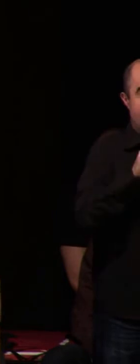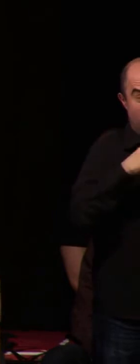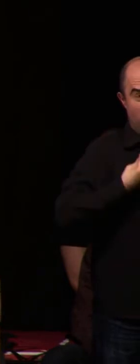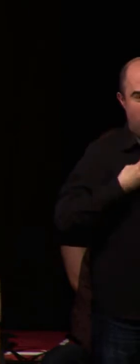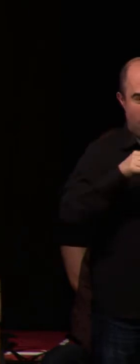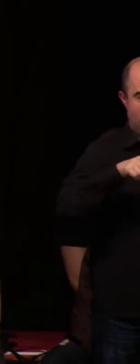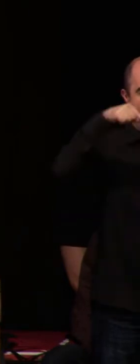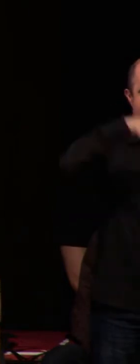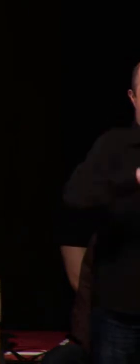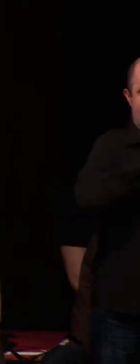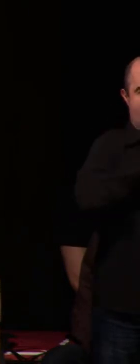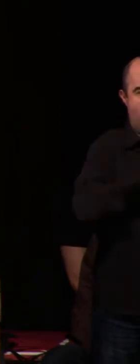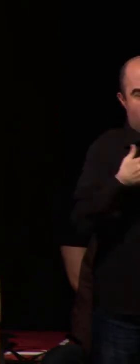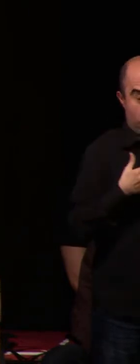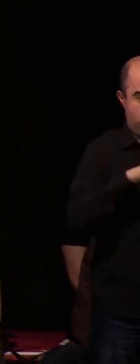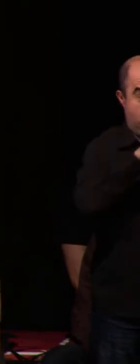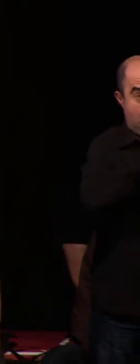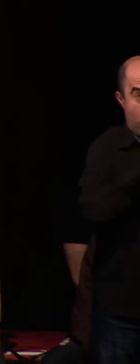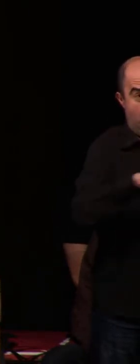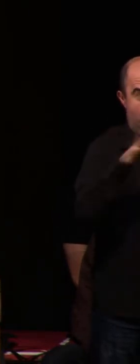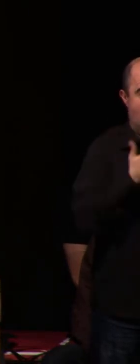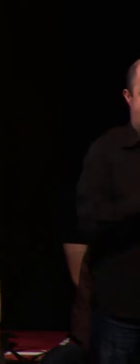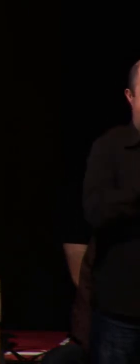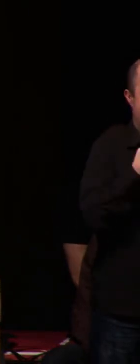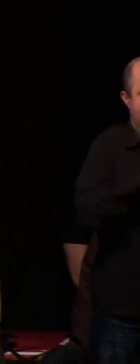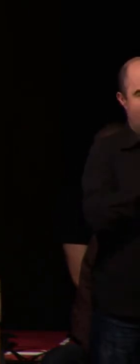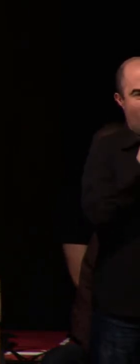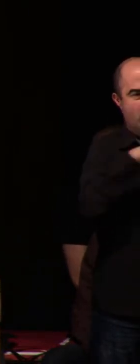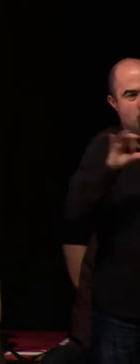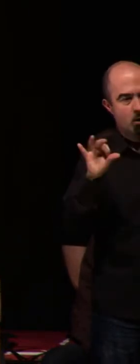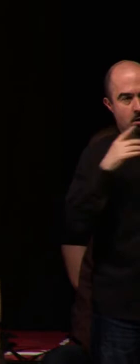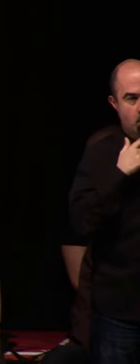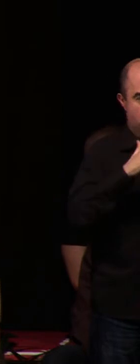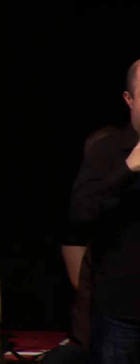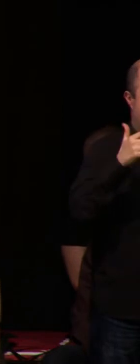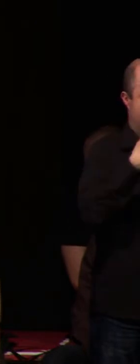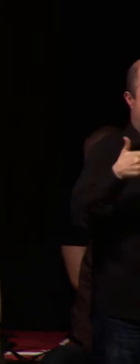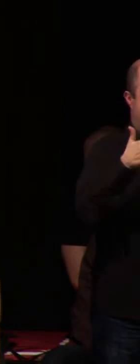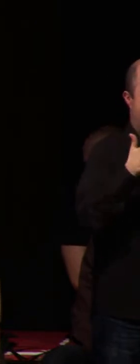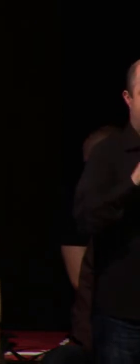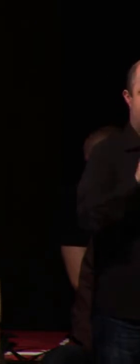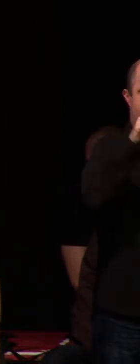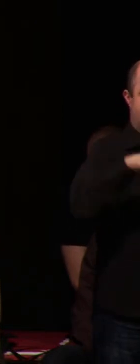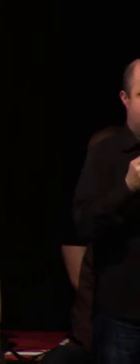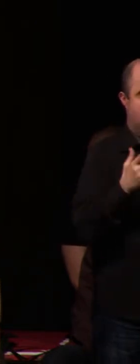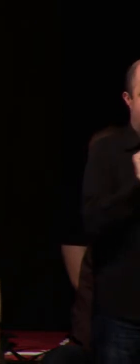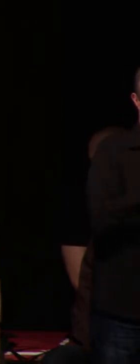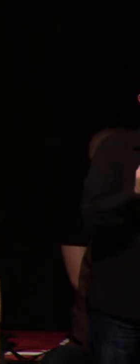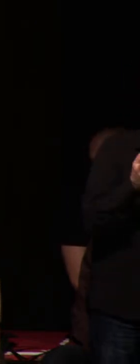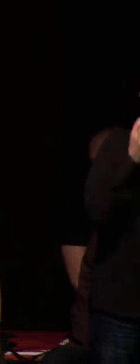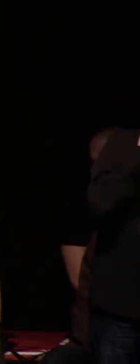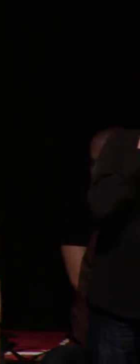d'Europa i en una Europa també matxugada, com recordava abans l'Antonio Baños, que es dirimeix entre la por i l'esperança i